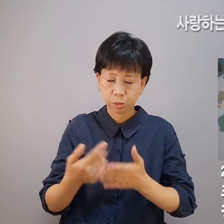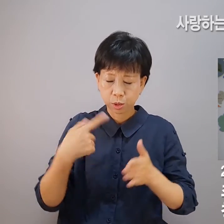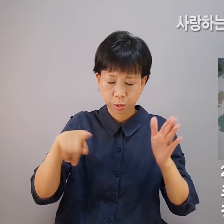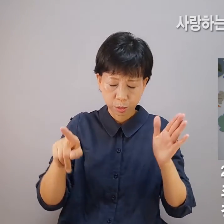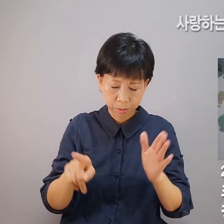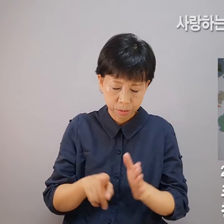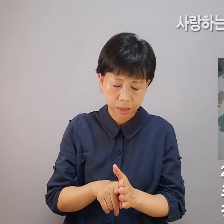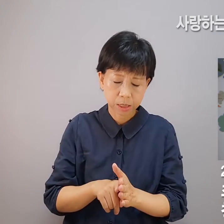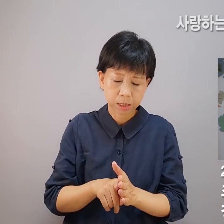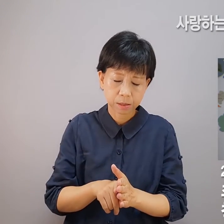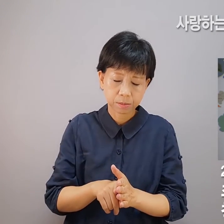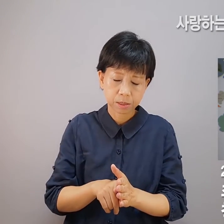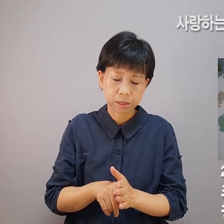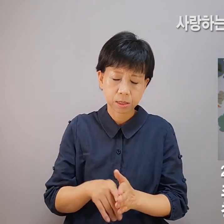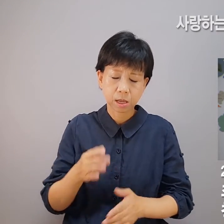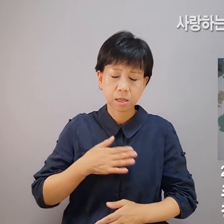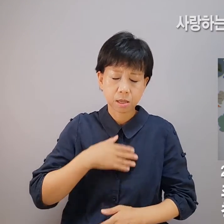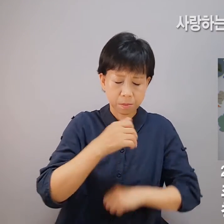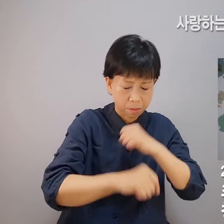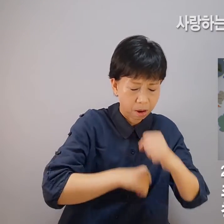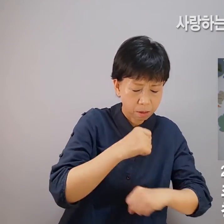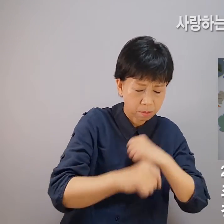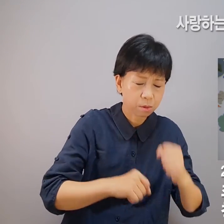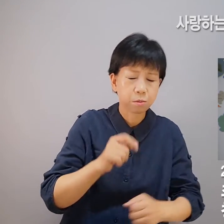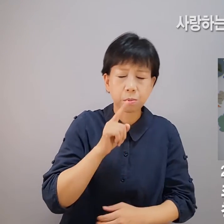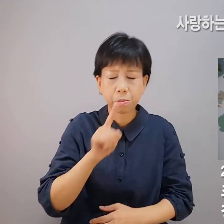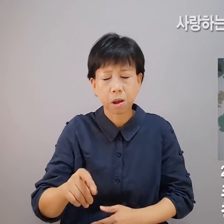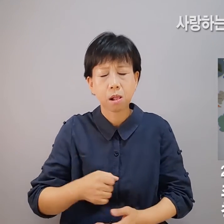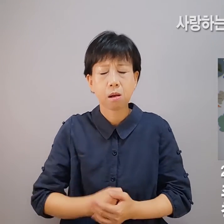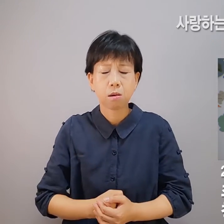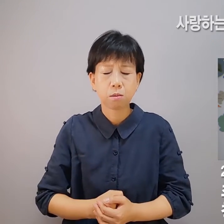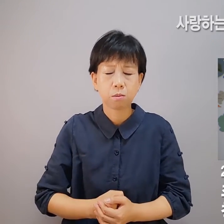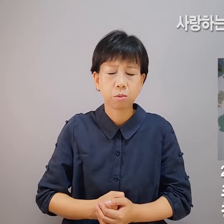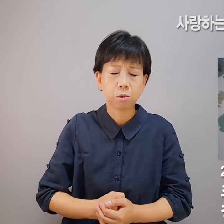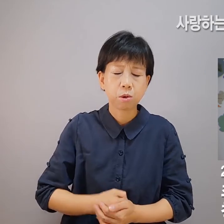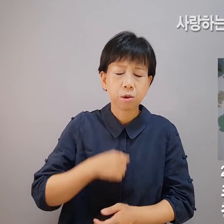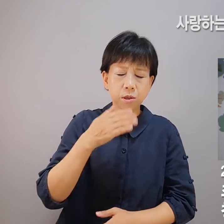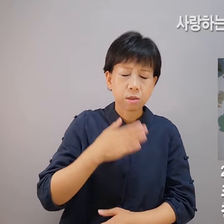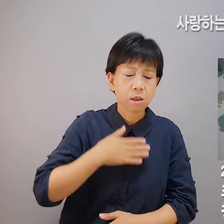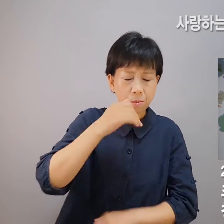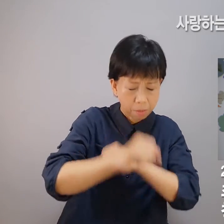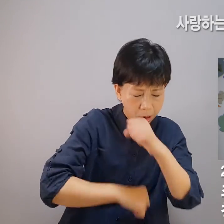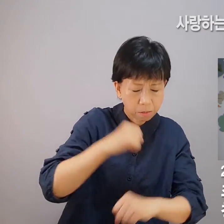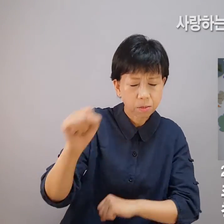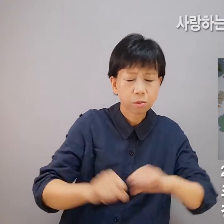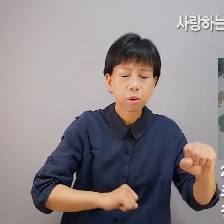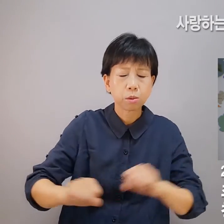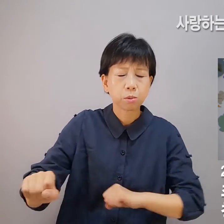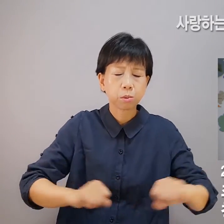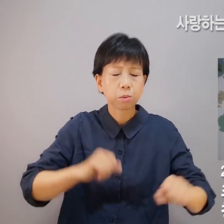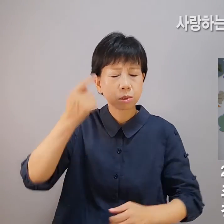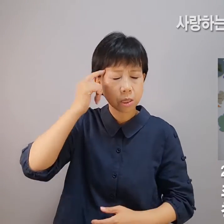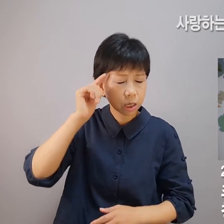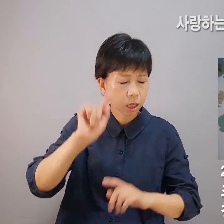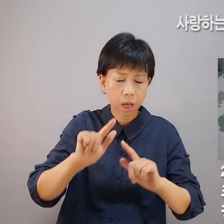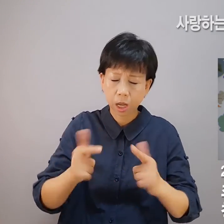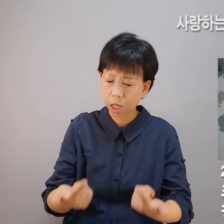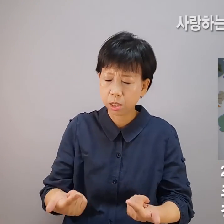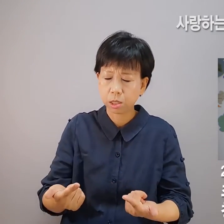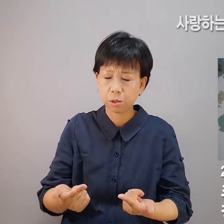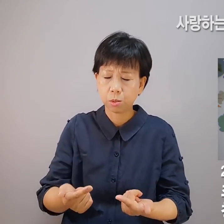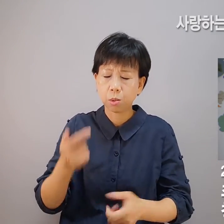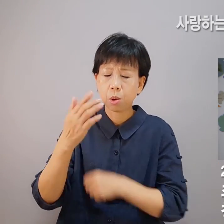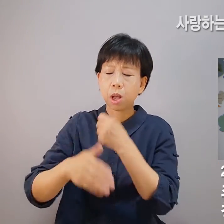줄 믿습니다. 내 마음대로 말하고 내 마음대로 행동하고 내 마음대로 생각하는 것이